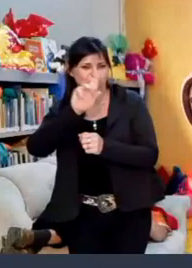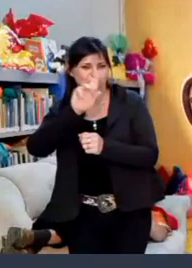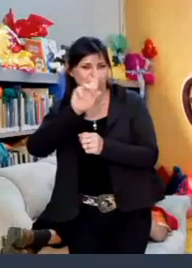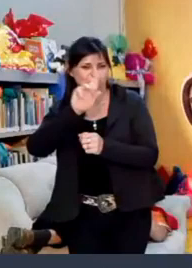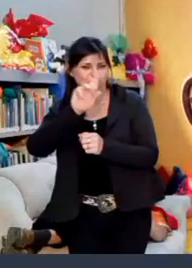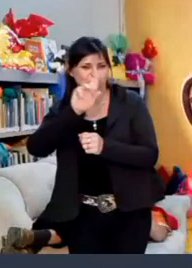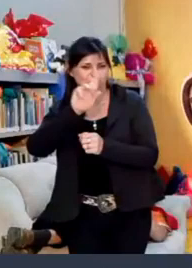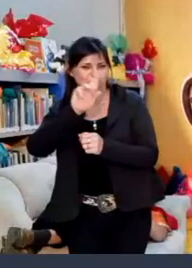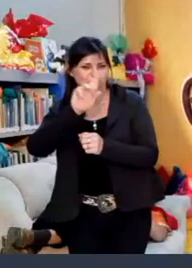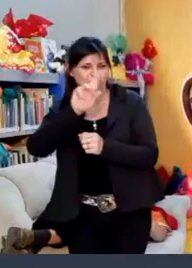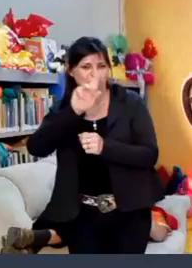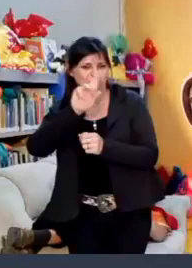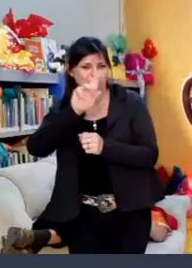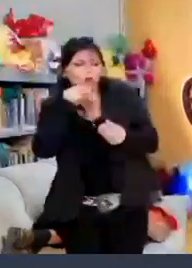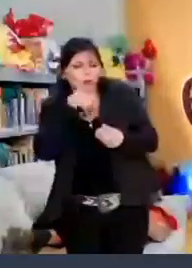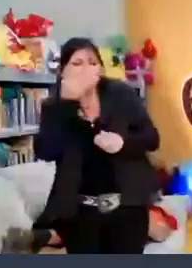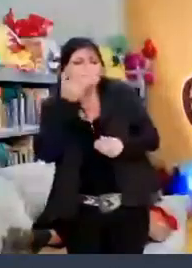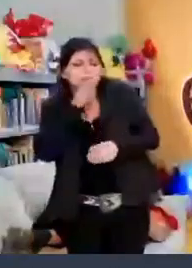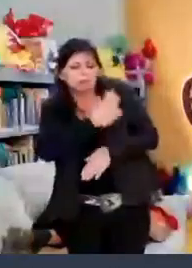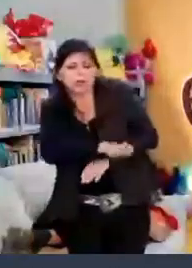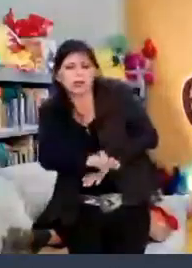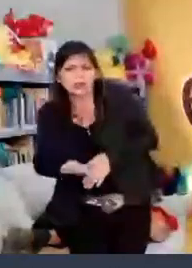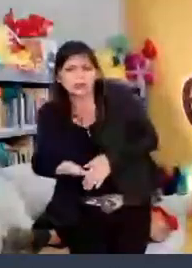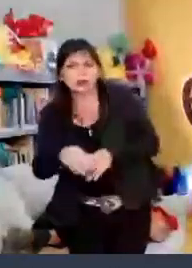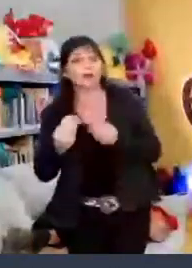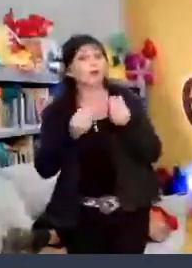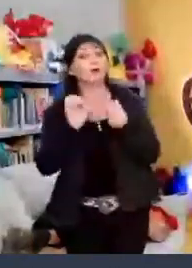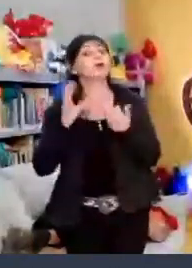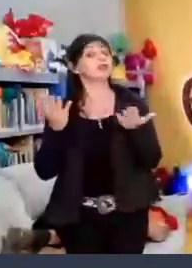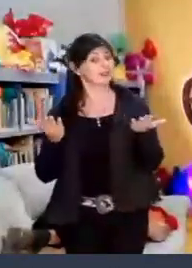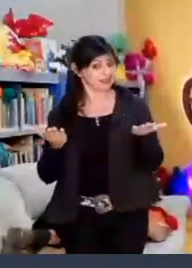que funcionava a sexta-feira.